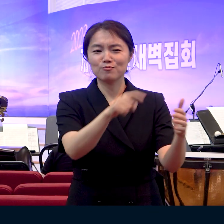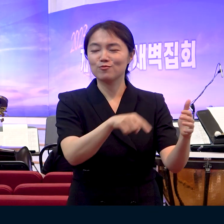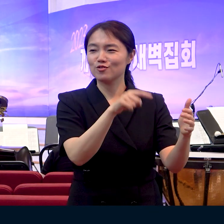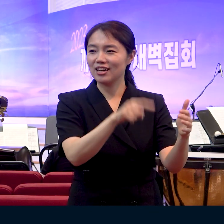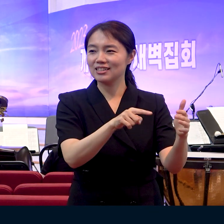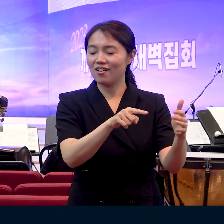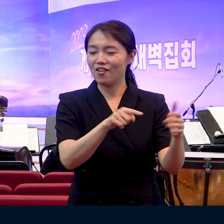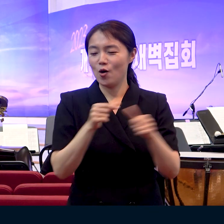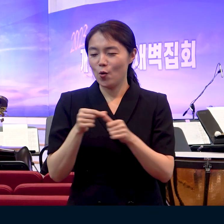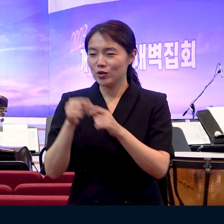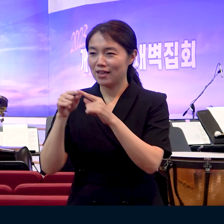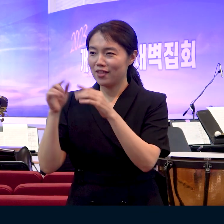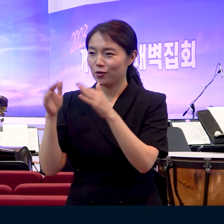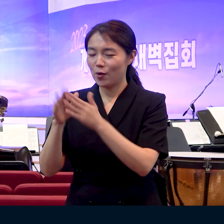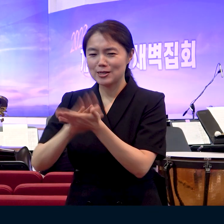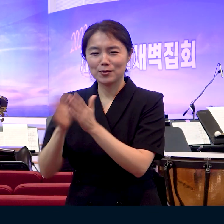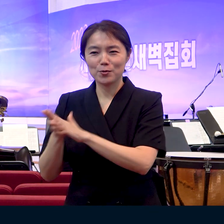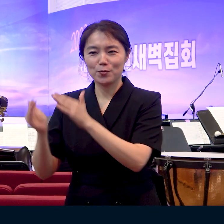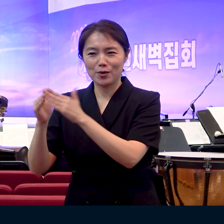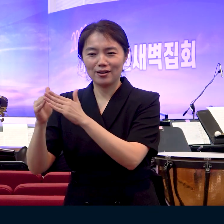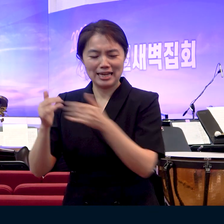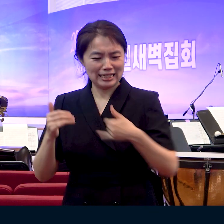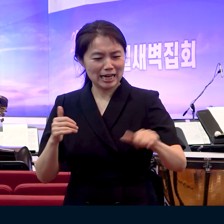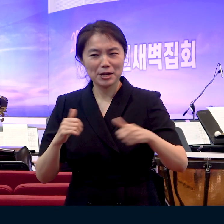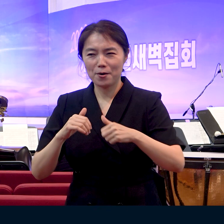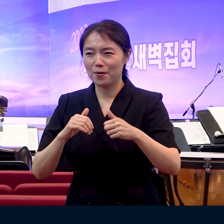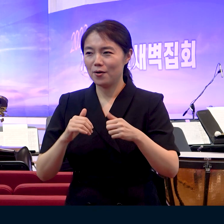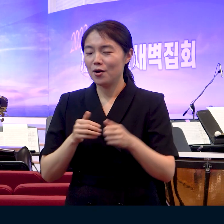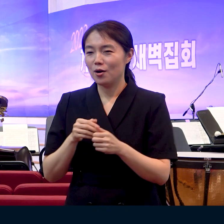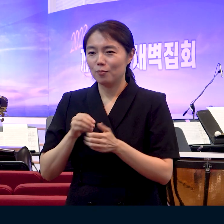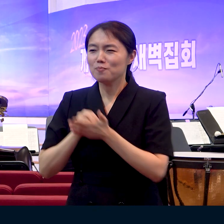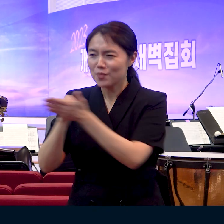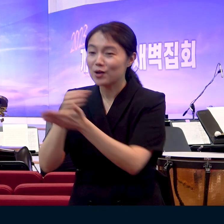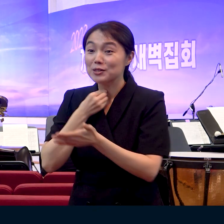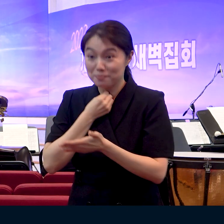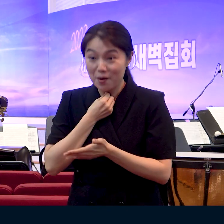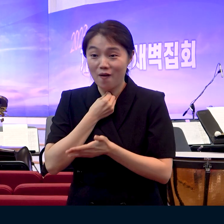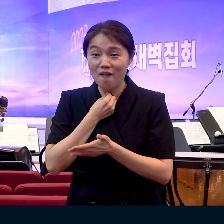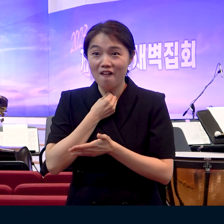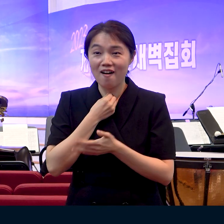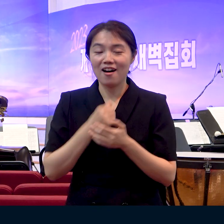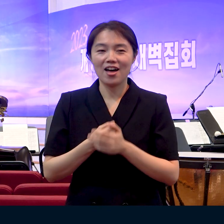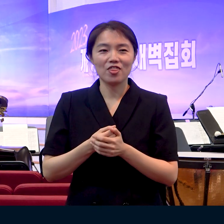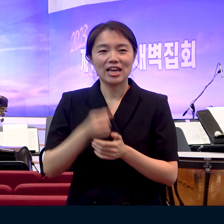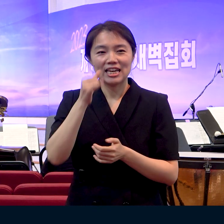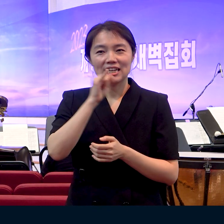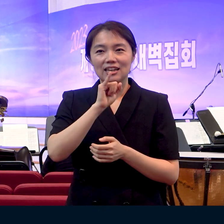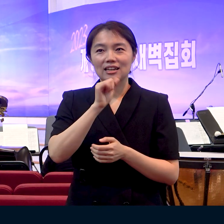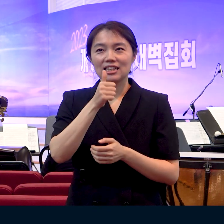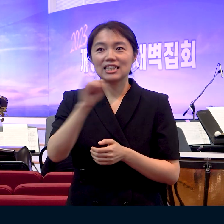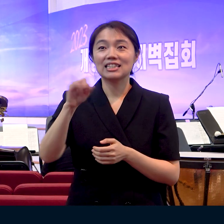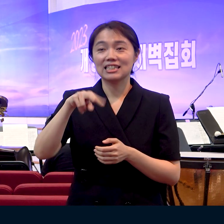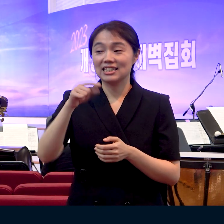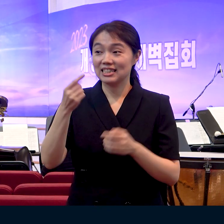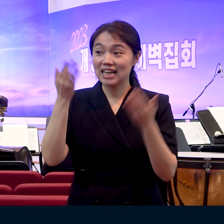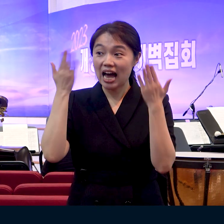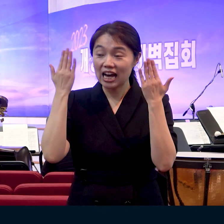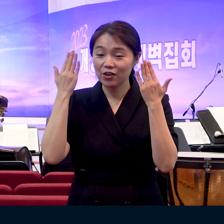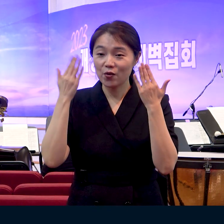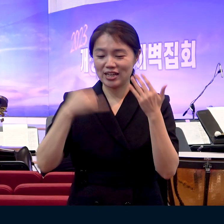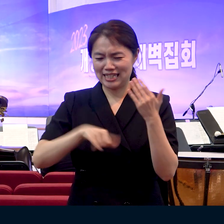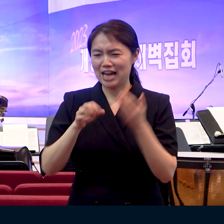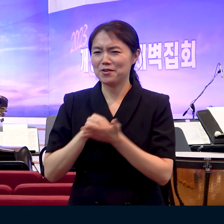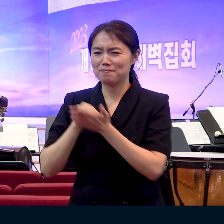선교원에 자녀들을 보내고 싶어서, 혹은 히스 아카데미에 자녀들을 보내고 싶어서, 그래서